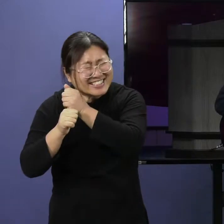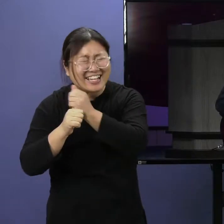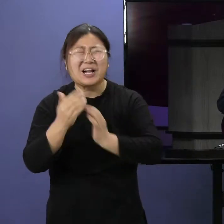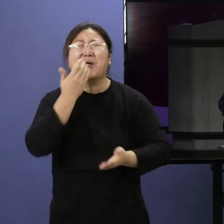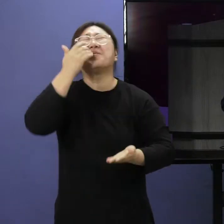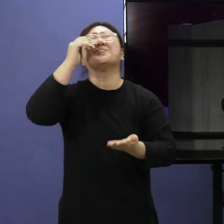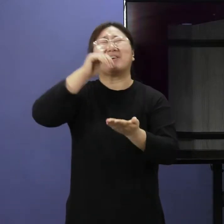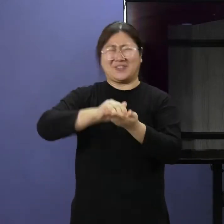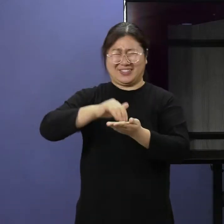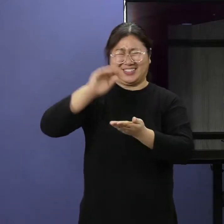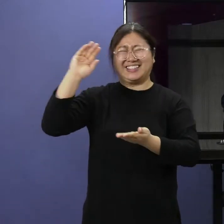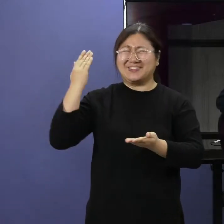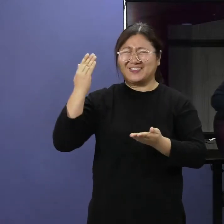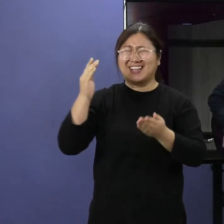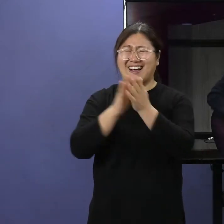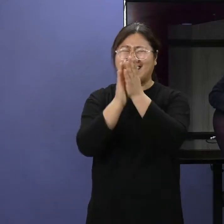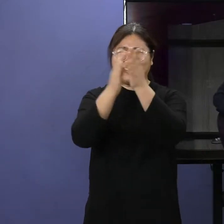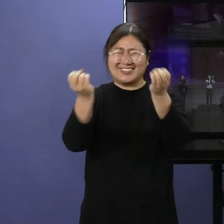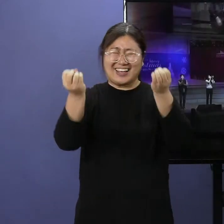할렐루야.